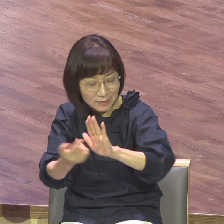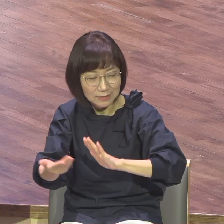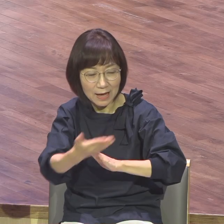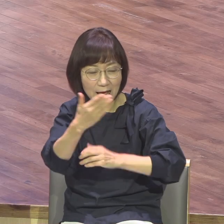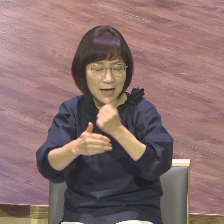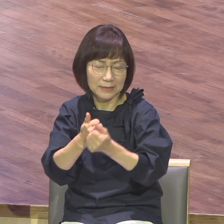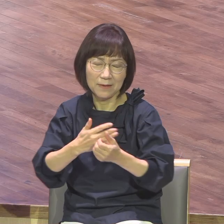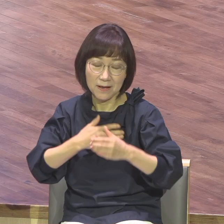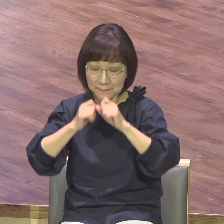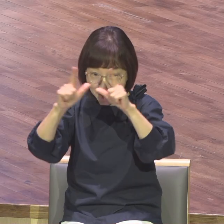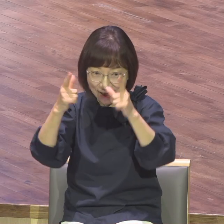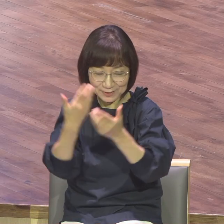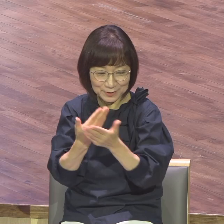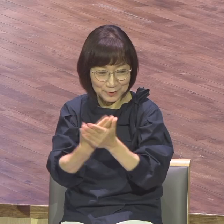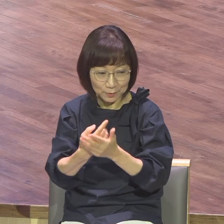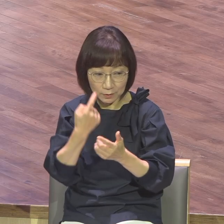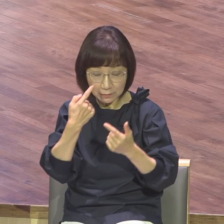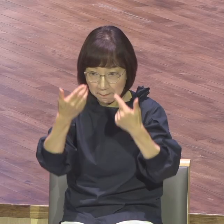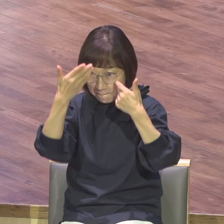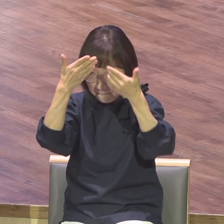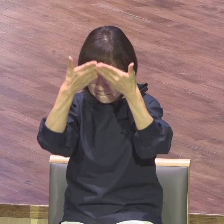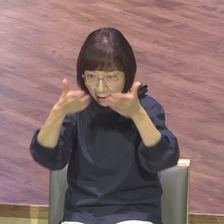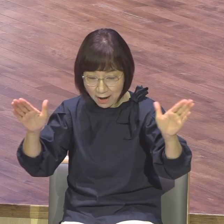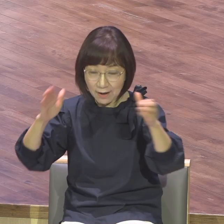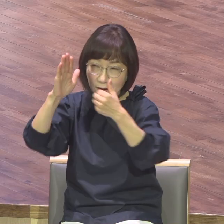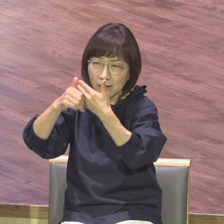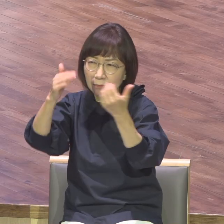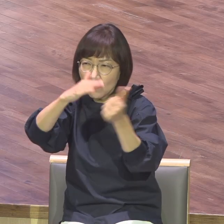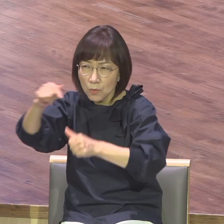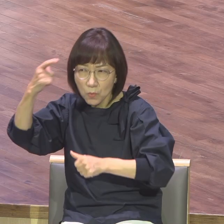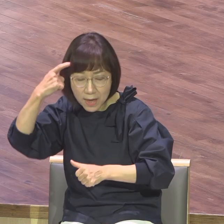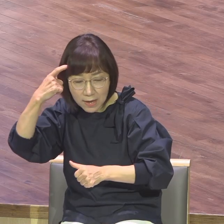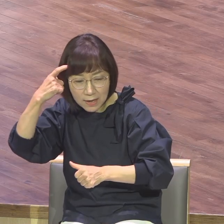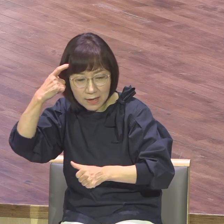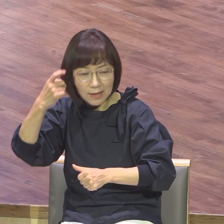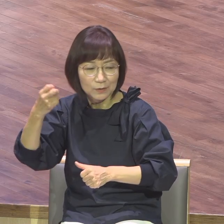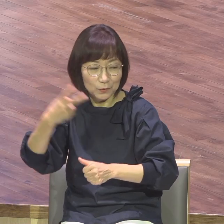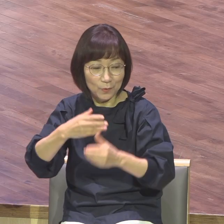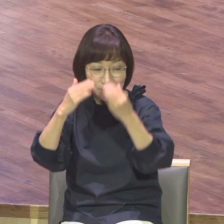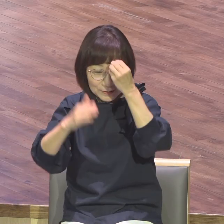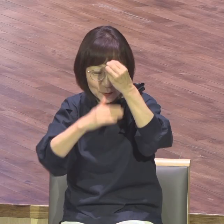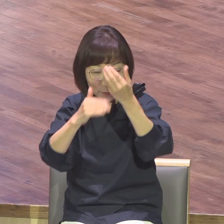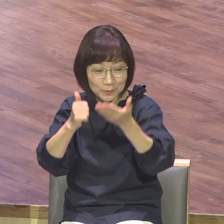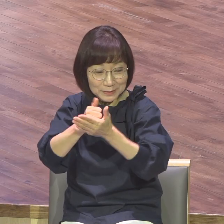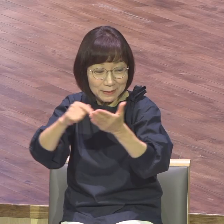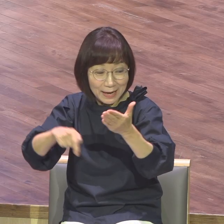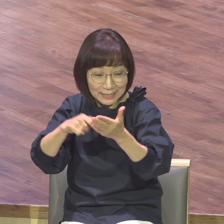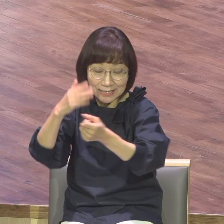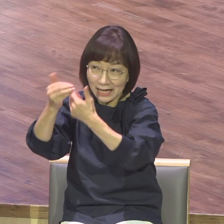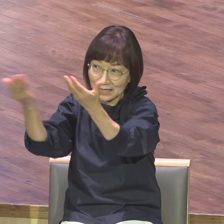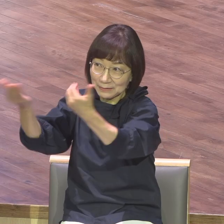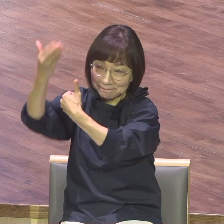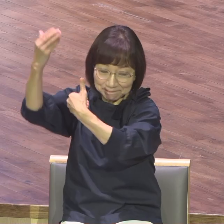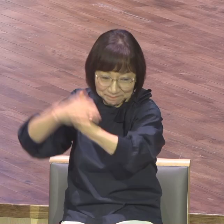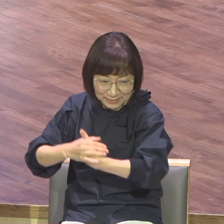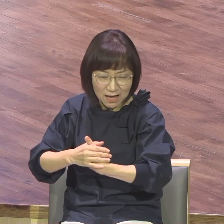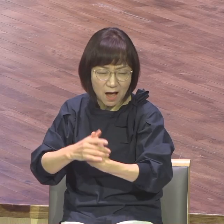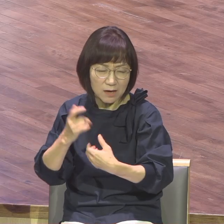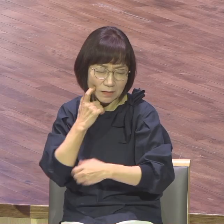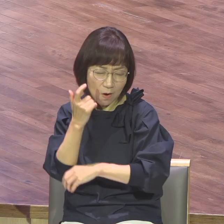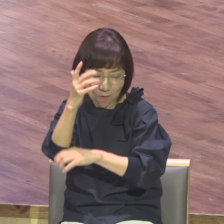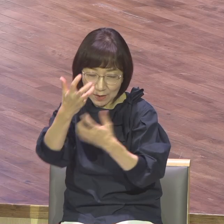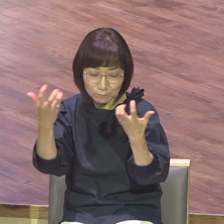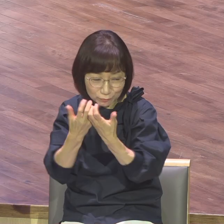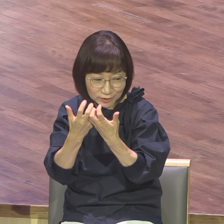하시고 너희 마음의 눈을 밝히사 그의 부르심의 소망이 무엇이며 성도 안에서 그 기업의 영광의 풍성이